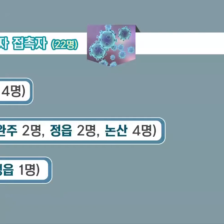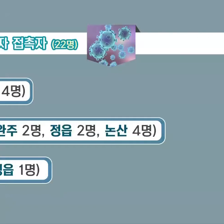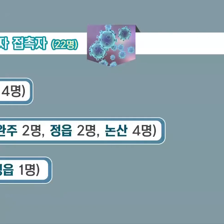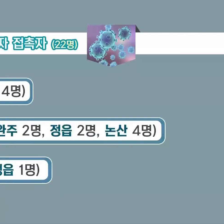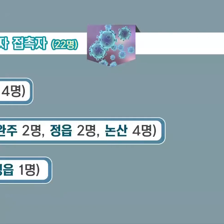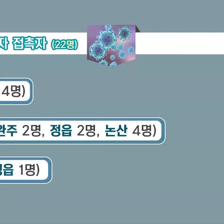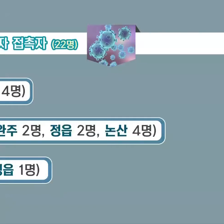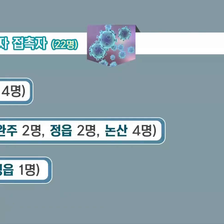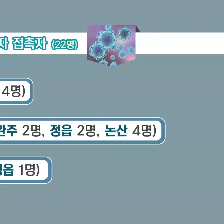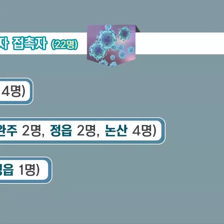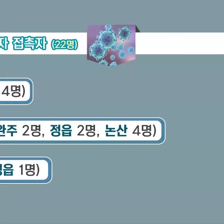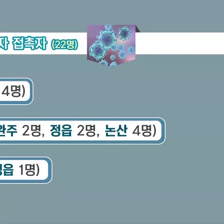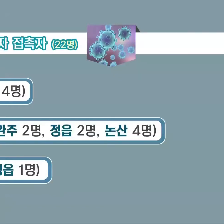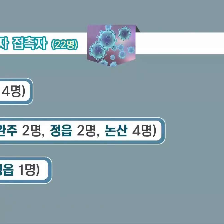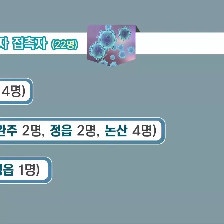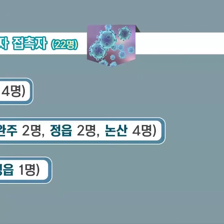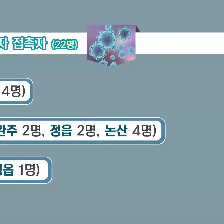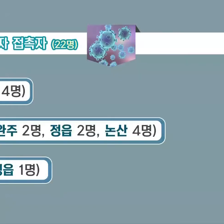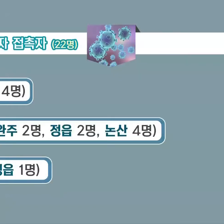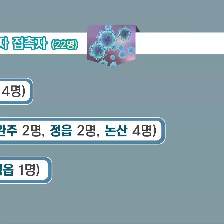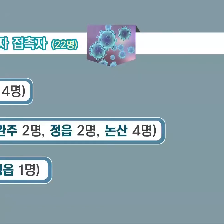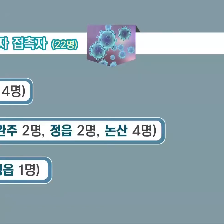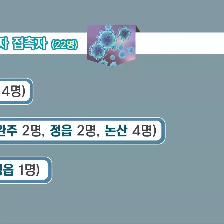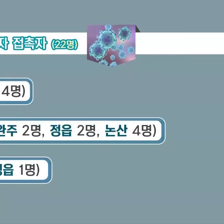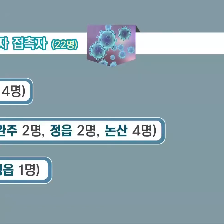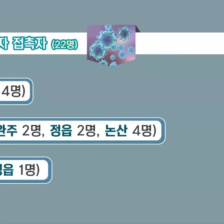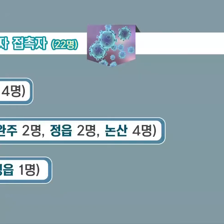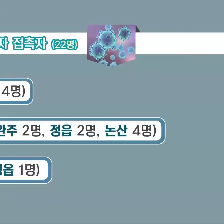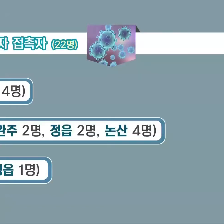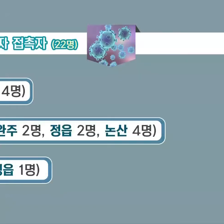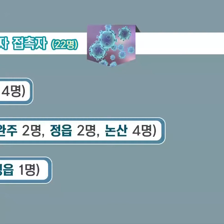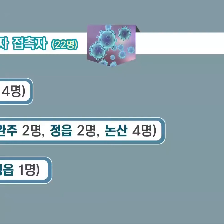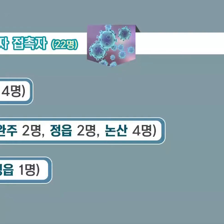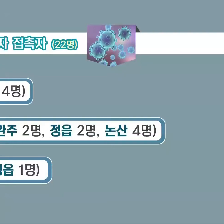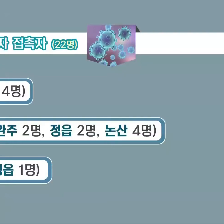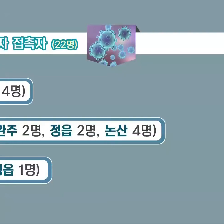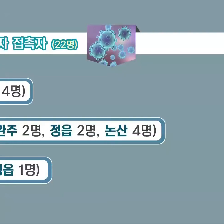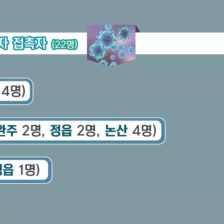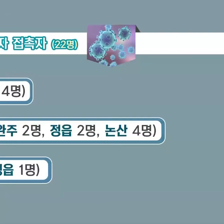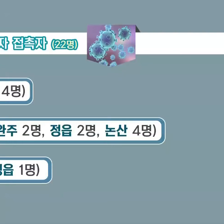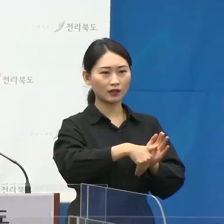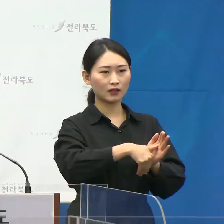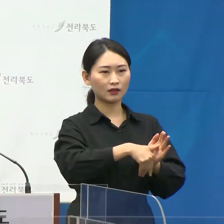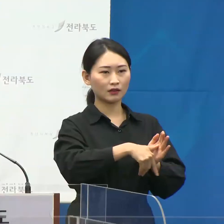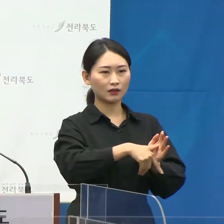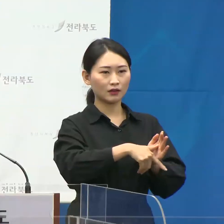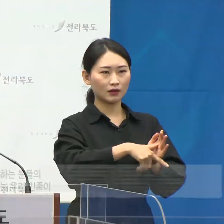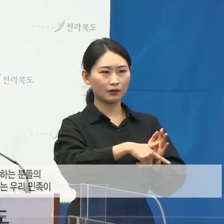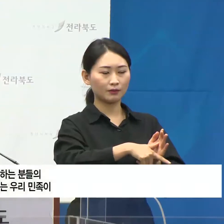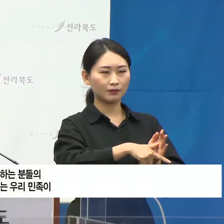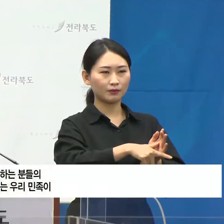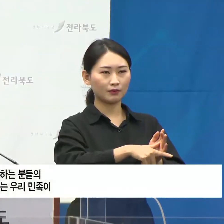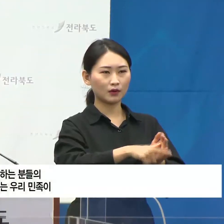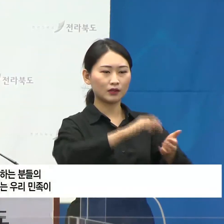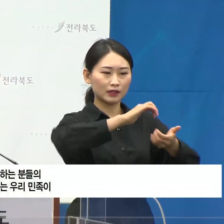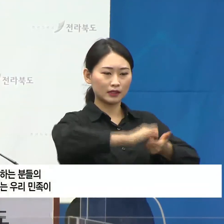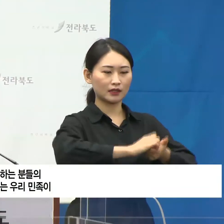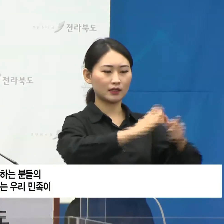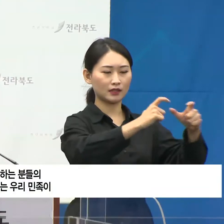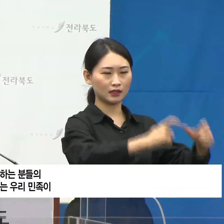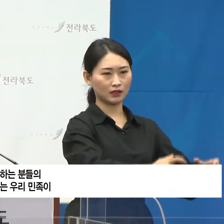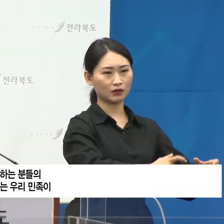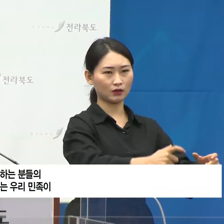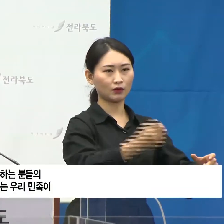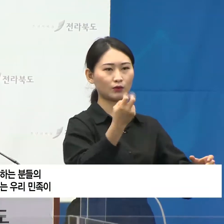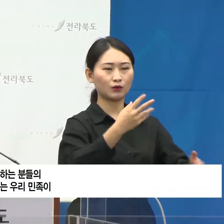모였는데 보건당국의 우려가 현실이 된 겁니다. 일정 지역 또는